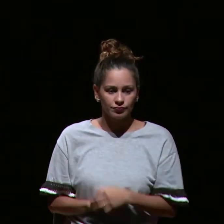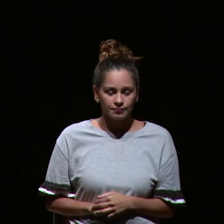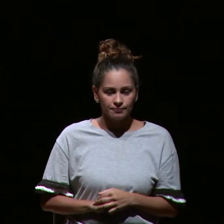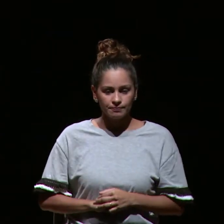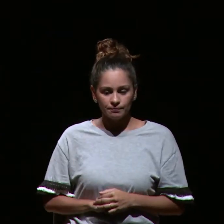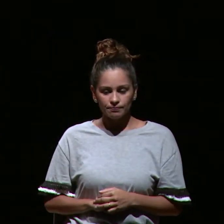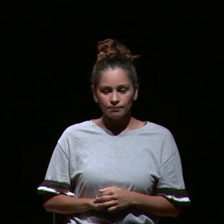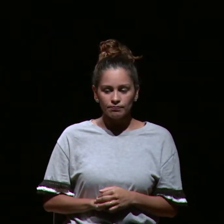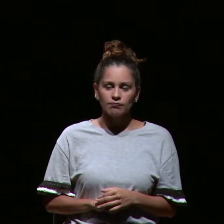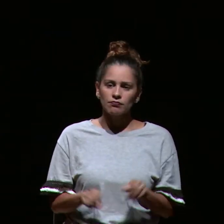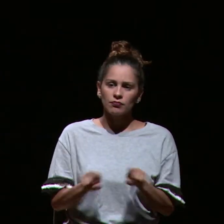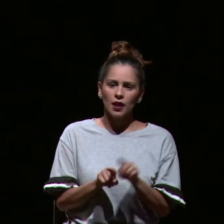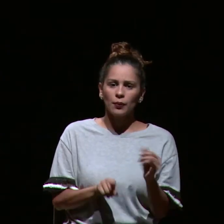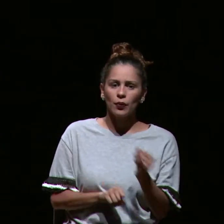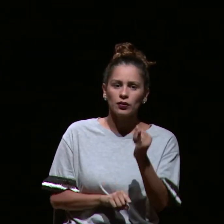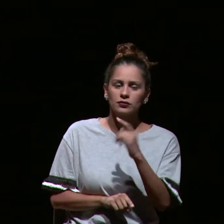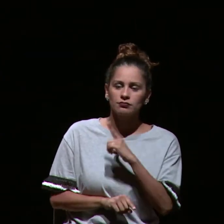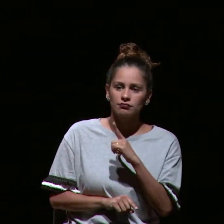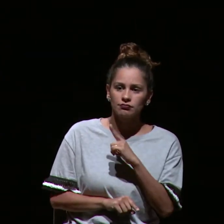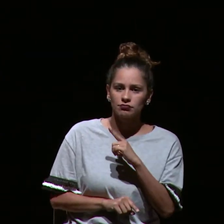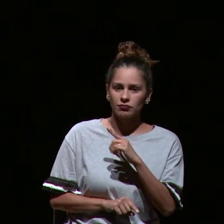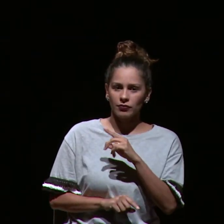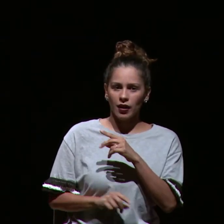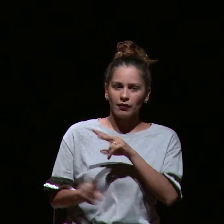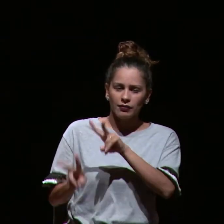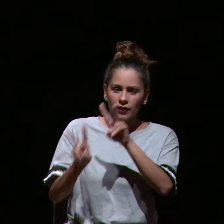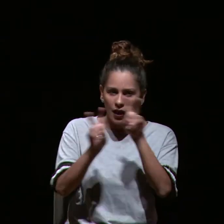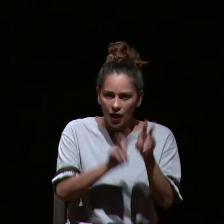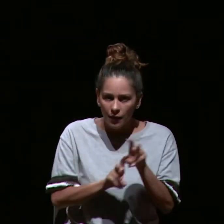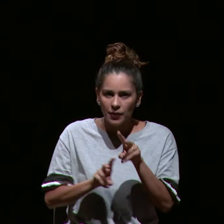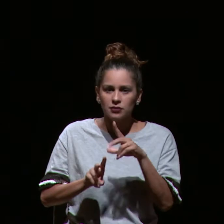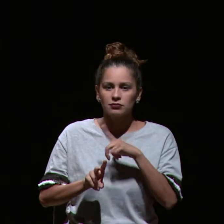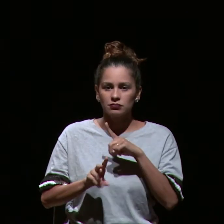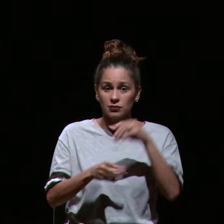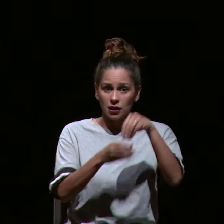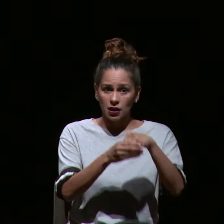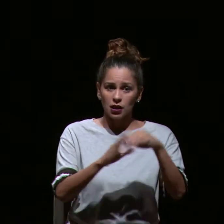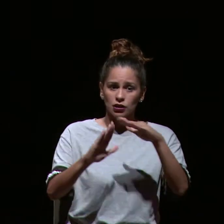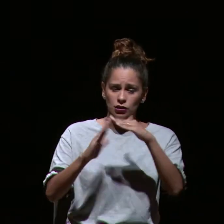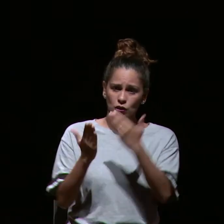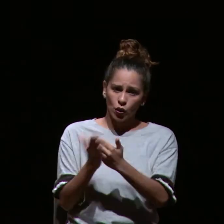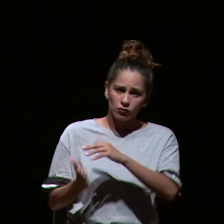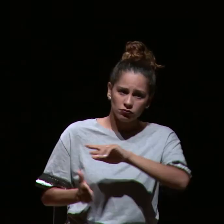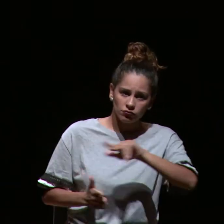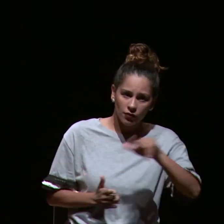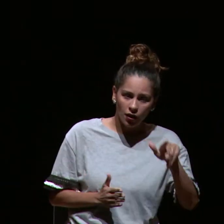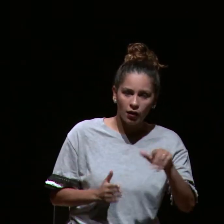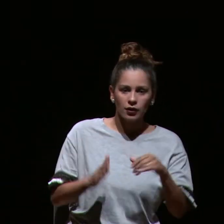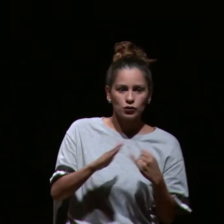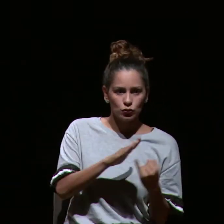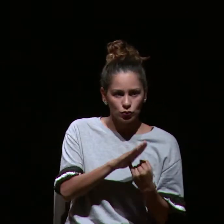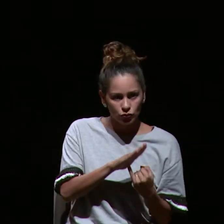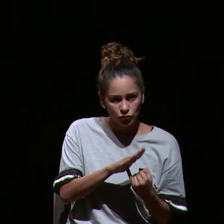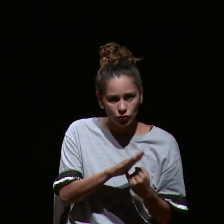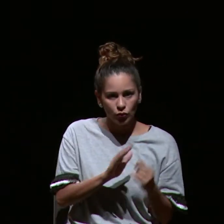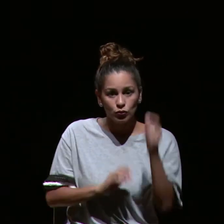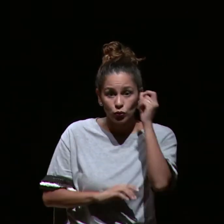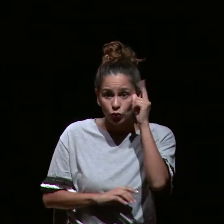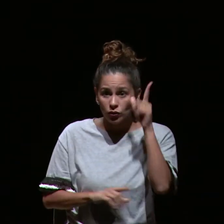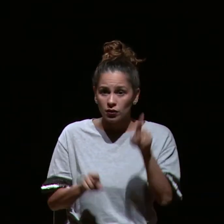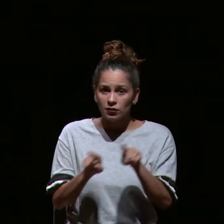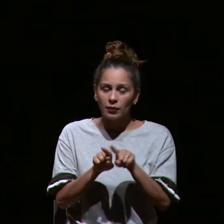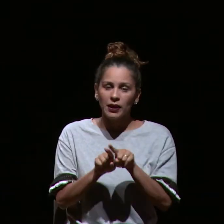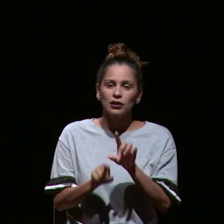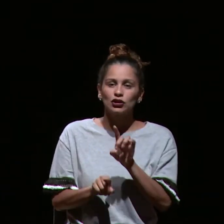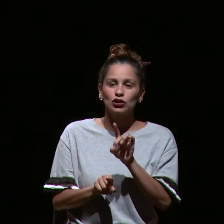temáticas relacionadas às populações de origem africana e indígena serem acionadas em escolas e instituições culturais de forma muito pontual e apenas em